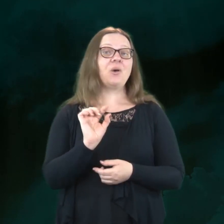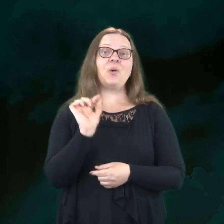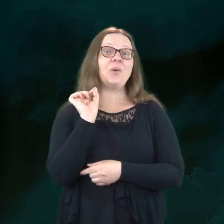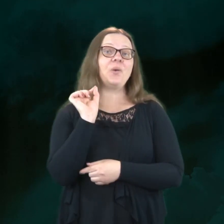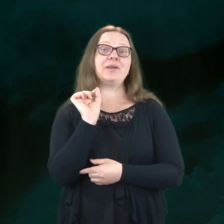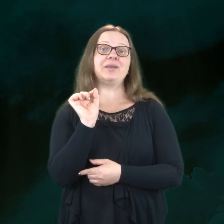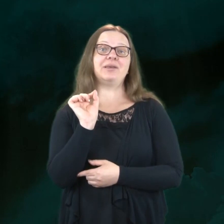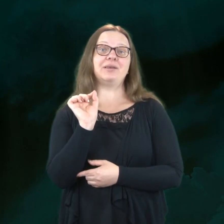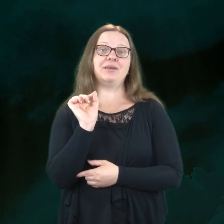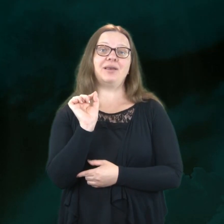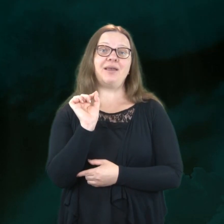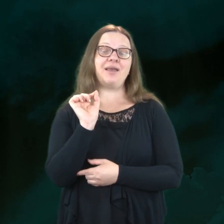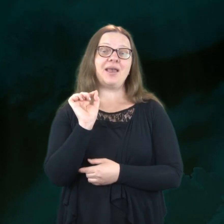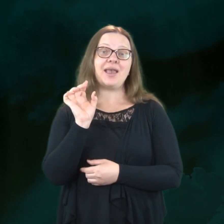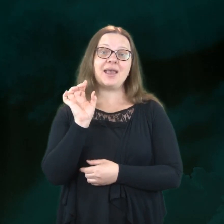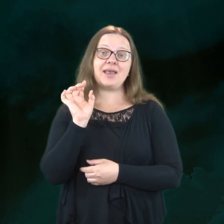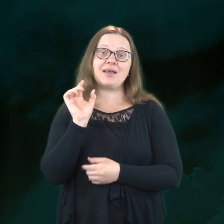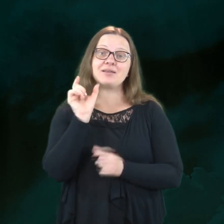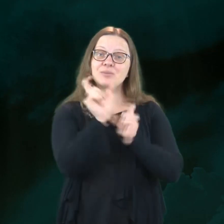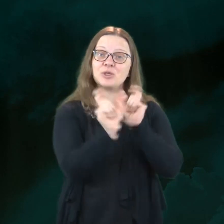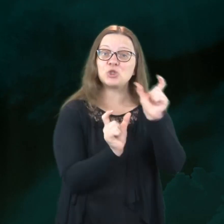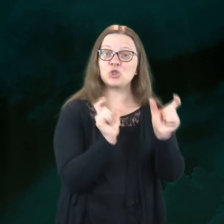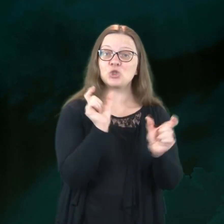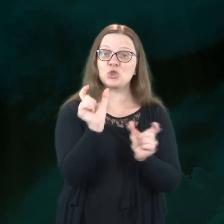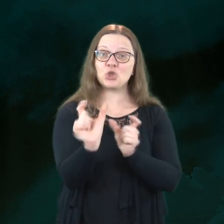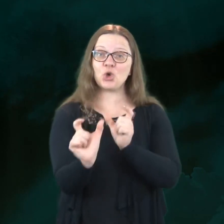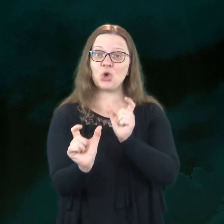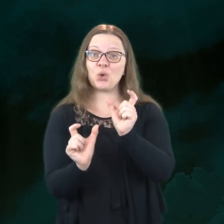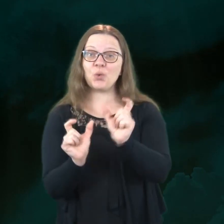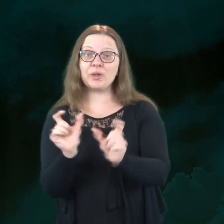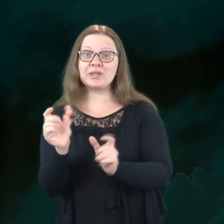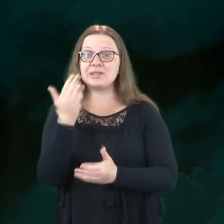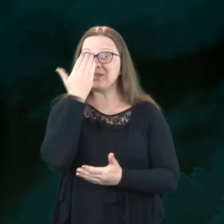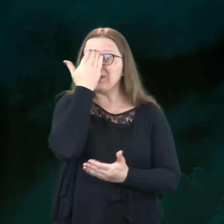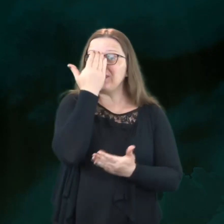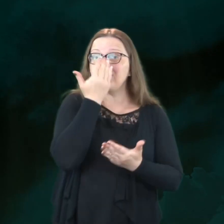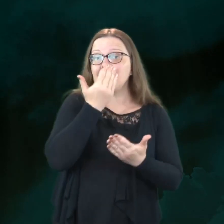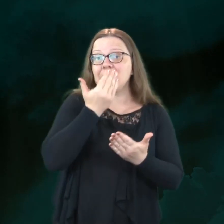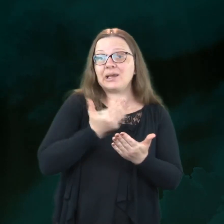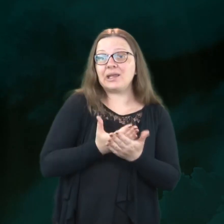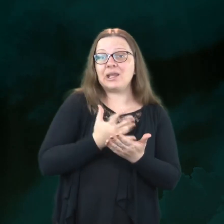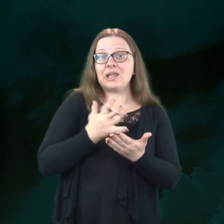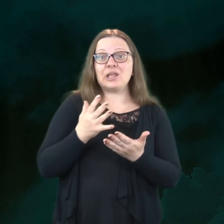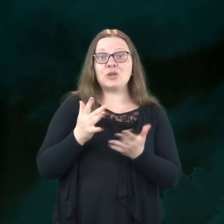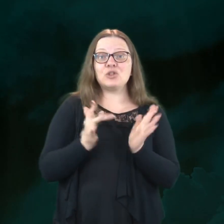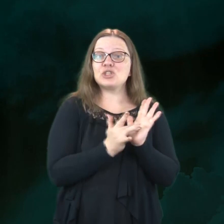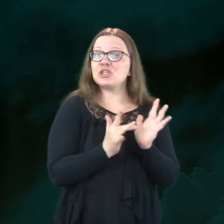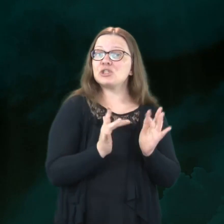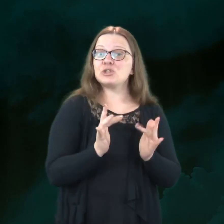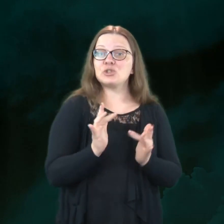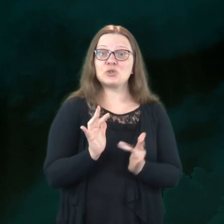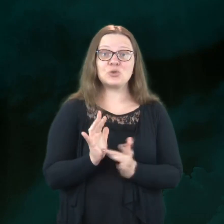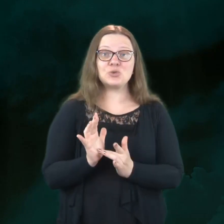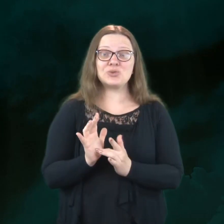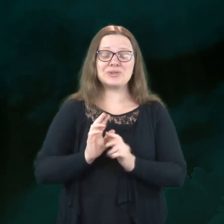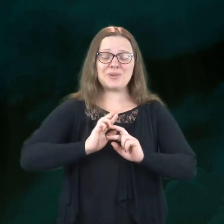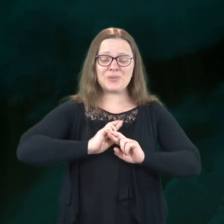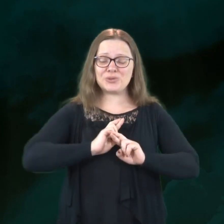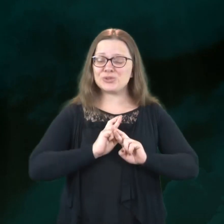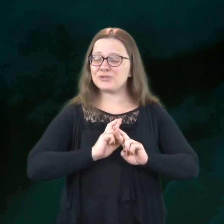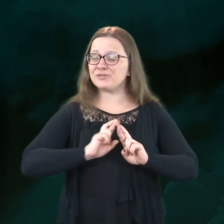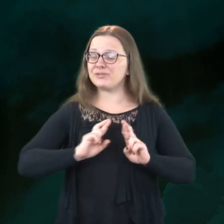Deus Pai e do Senhor Jesus Cristo. Então, essa é uma grande virada, uma